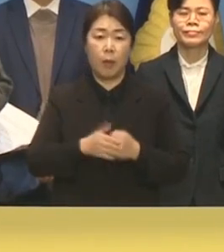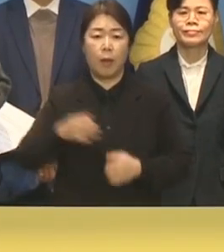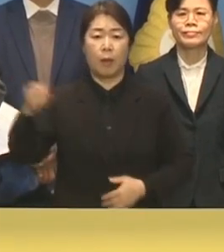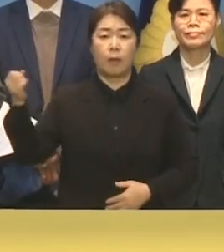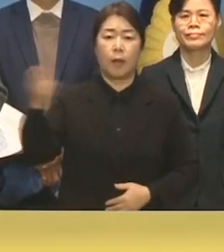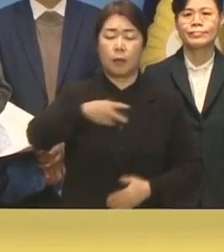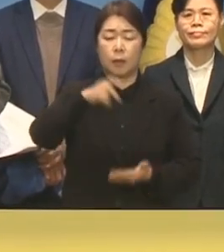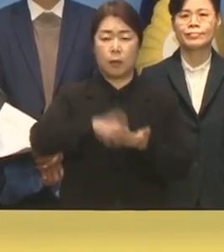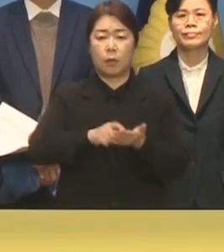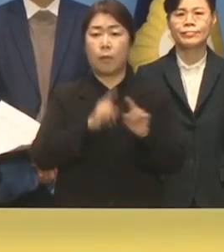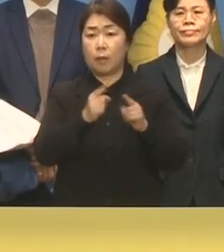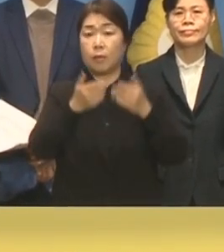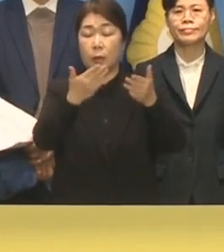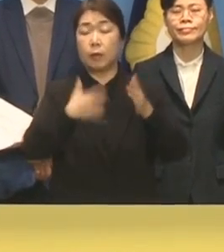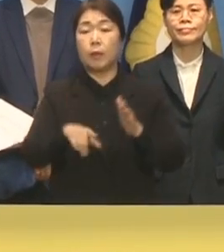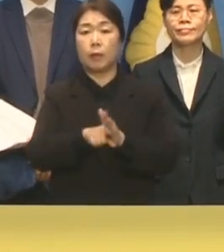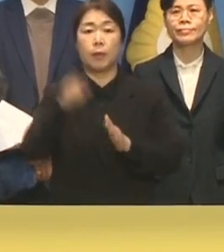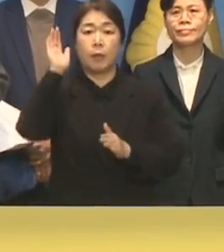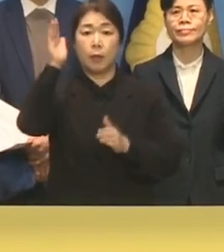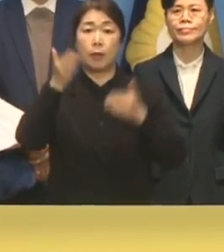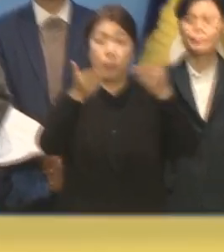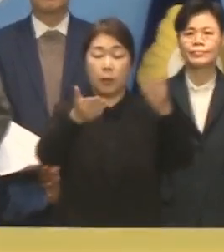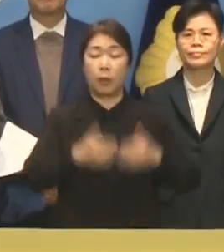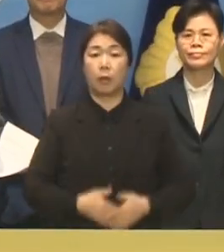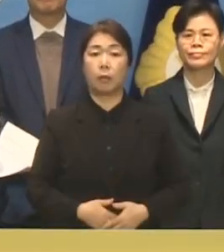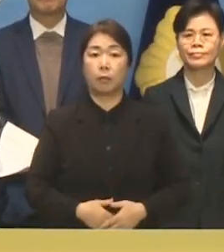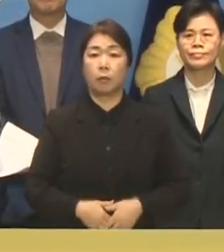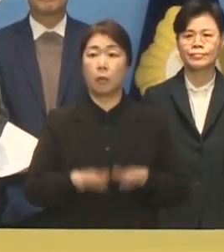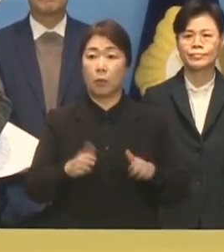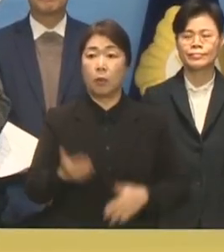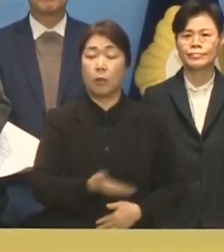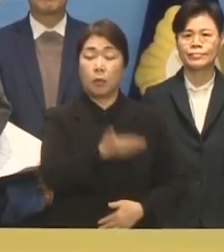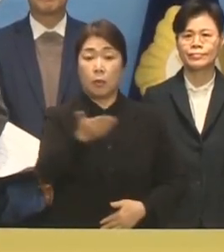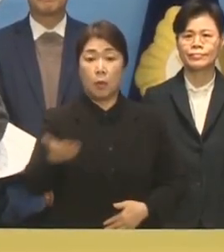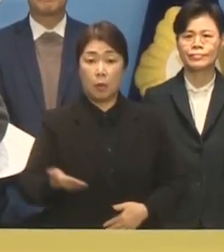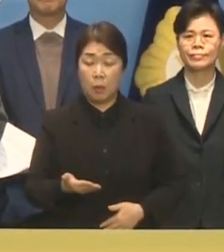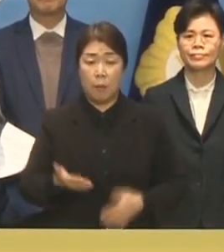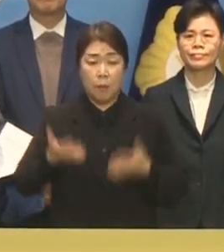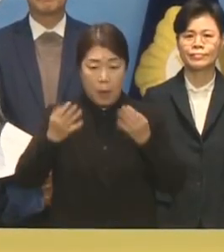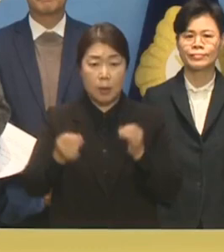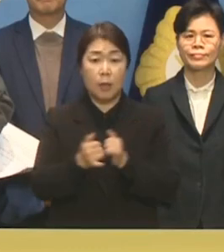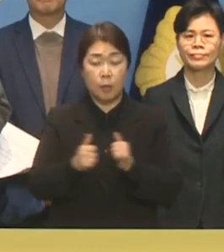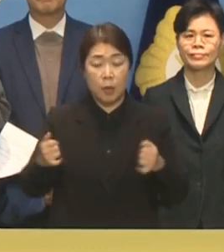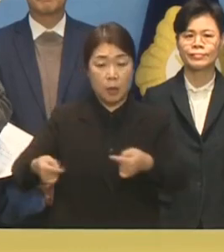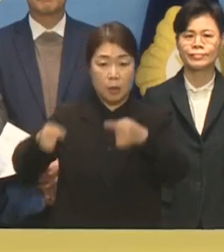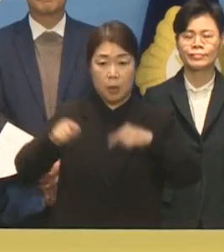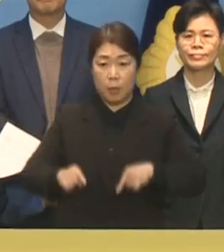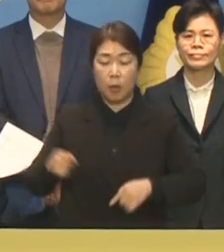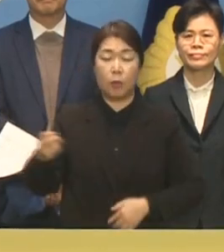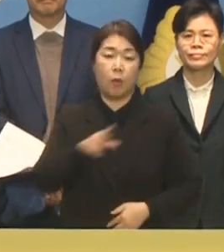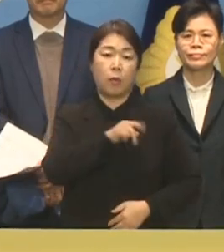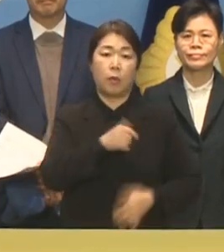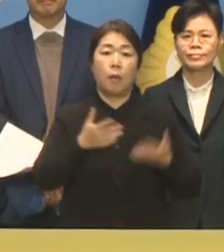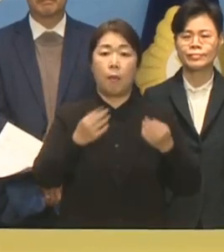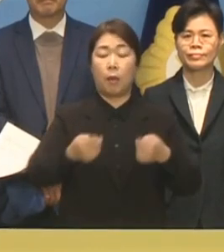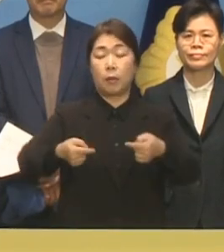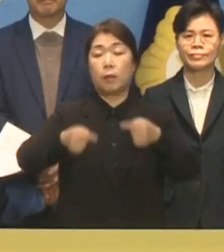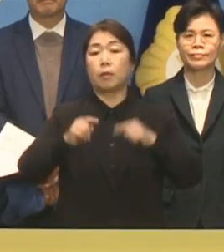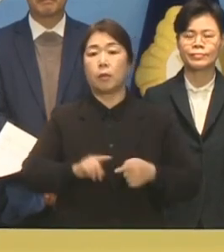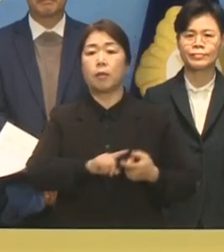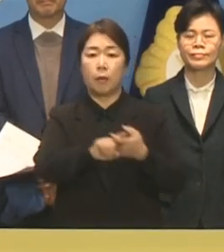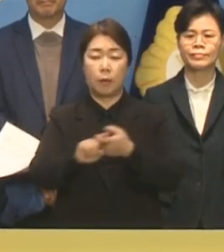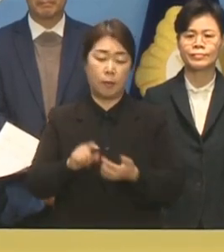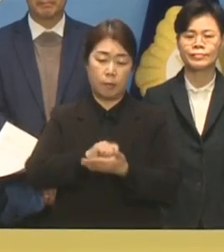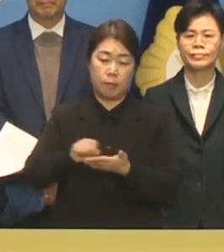하는 그런 자리를 마련했습니다. 오늘 여러분들께서 좀 참석을 하셨고 의원님들께서도 좀 많이